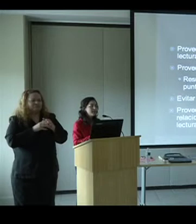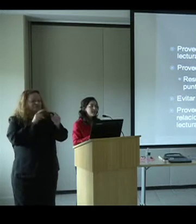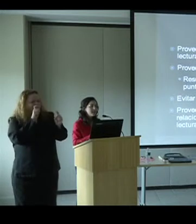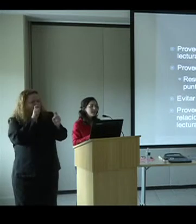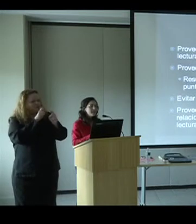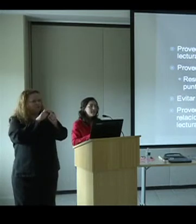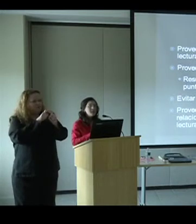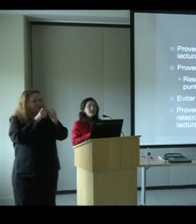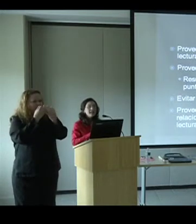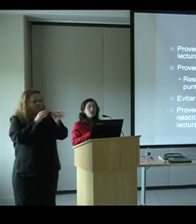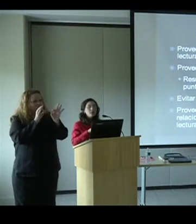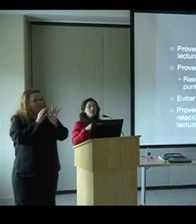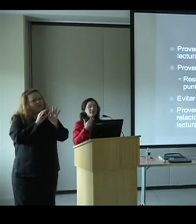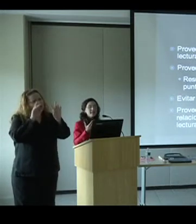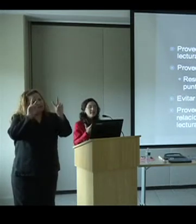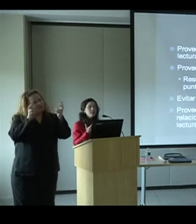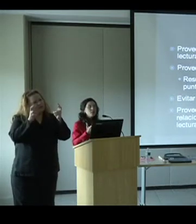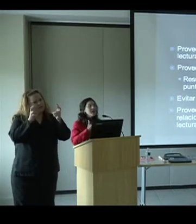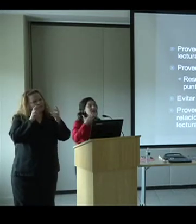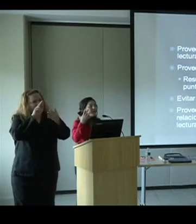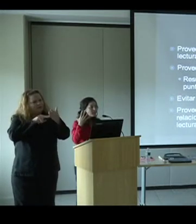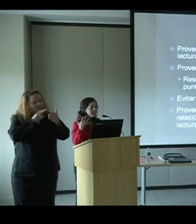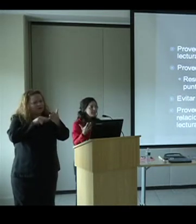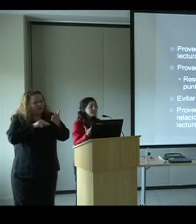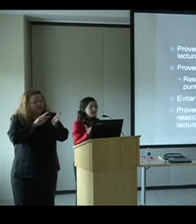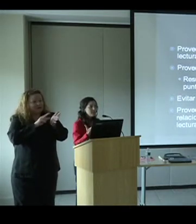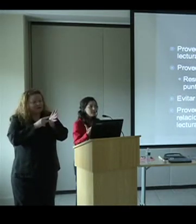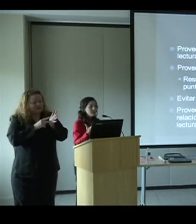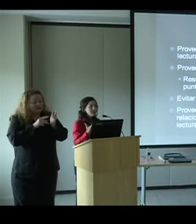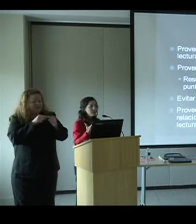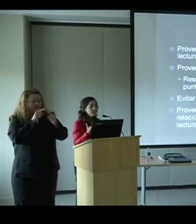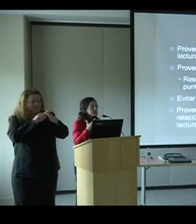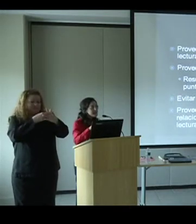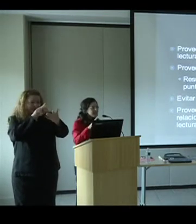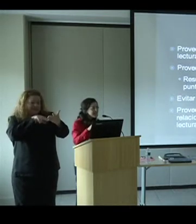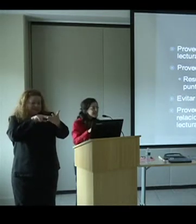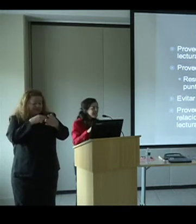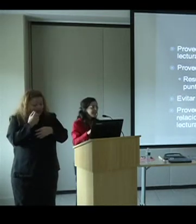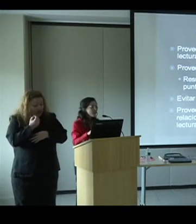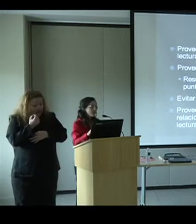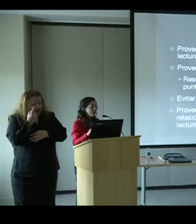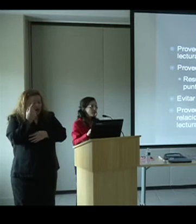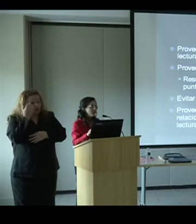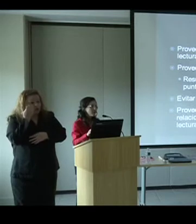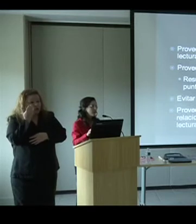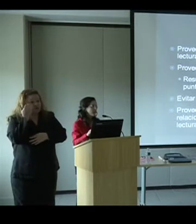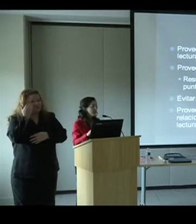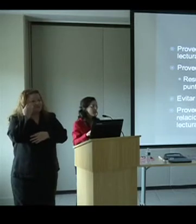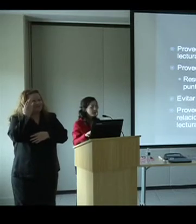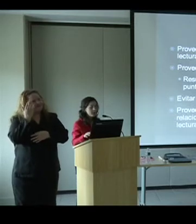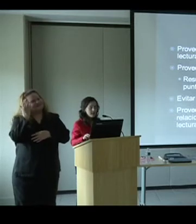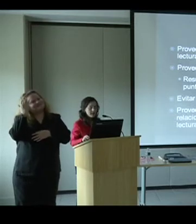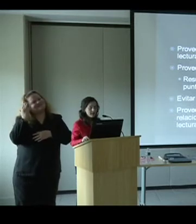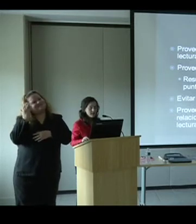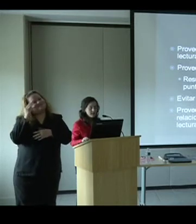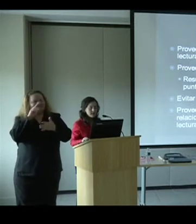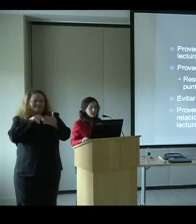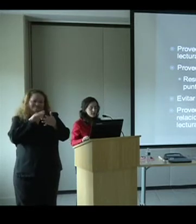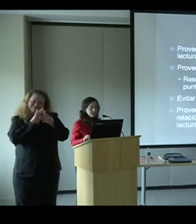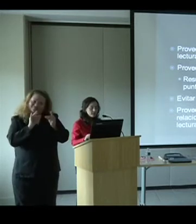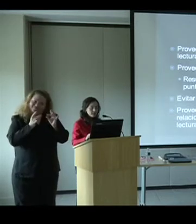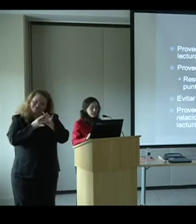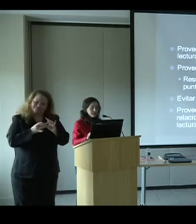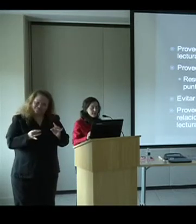la lectura va a tratar de manera que cuando esté leyendo le haga más sentido Porque ya tiene un conocimiento previo de lo que va a